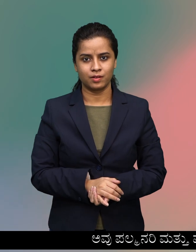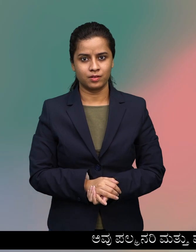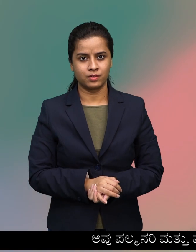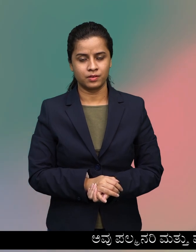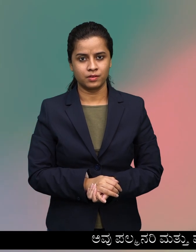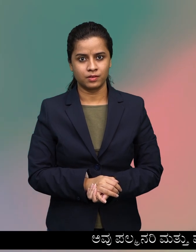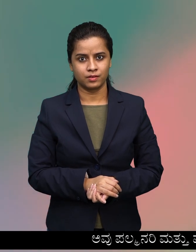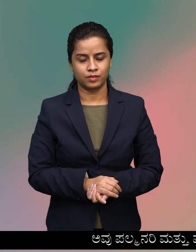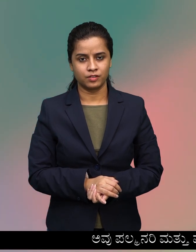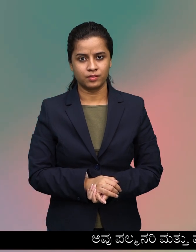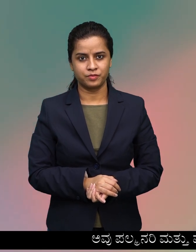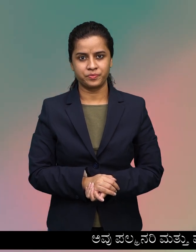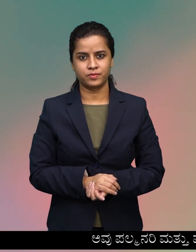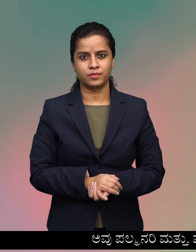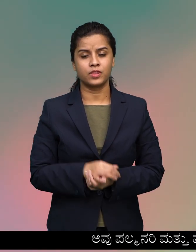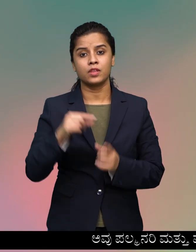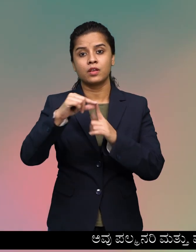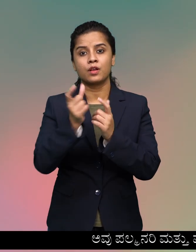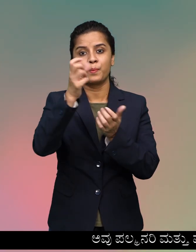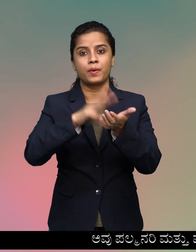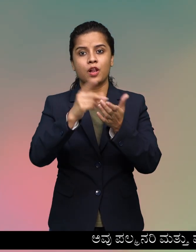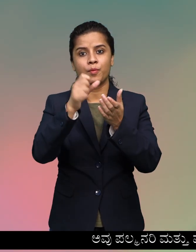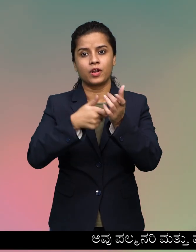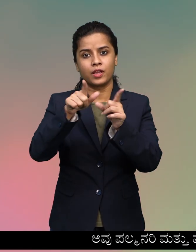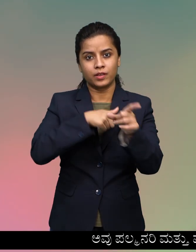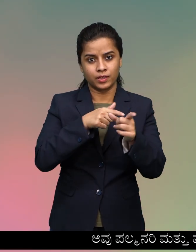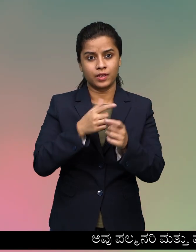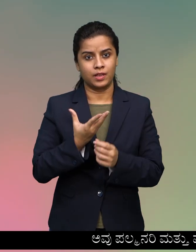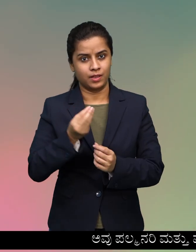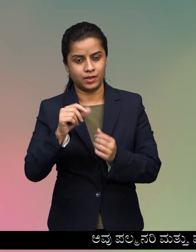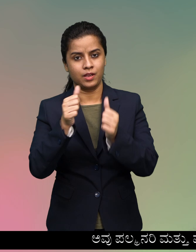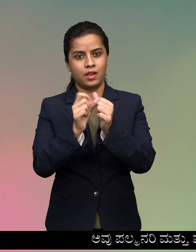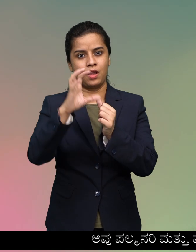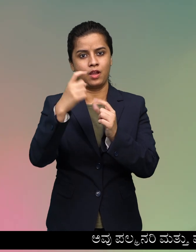ಅವು ಪಲ್ಮನರಿ ಮತ್ತು ಮಹಾ ಅಪಧಮನಿಯ ಸೆಲ್ಯುಲಾರ್ ಕವಾಟಗಳು.